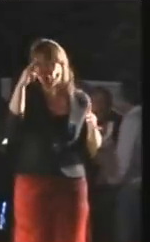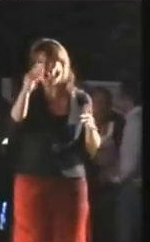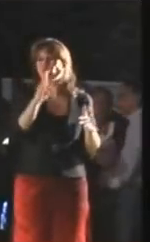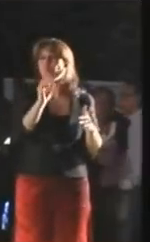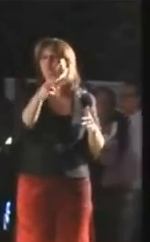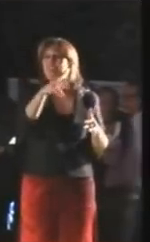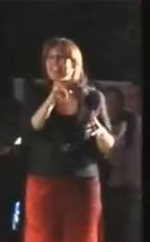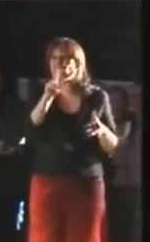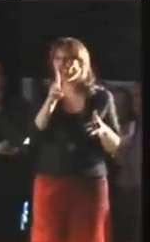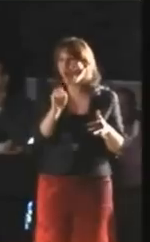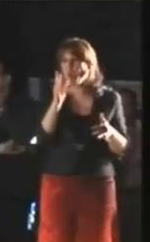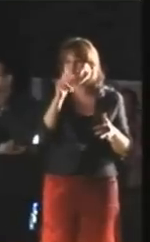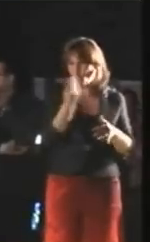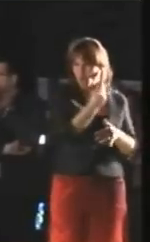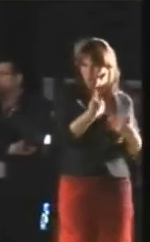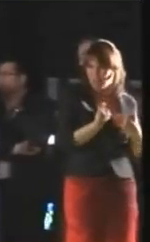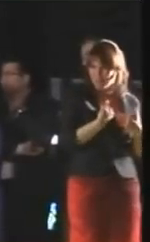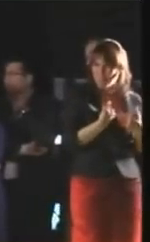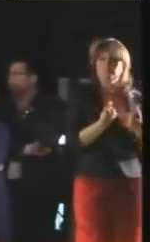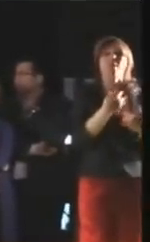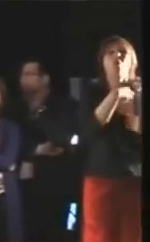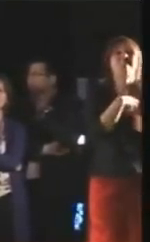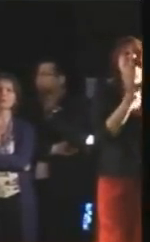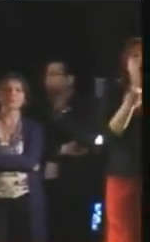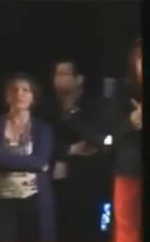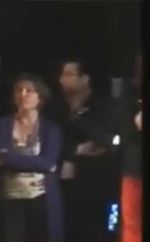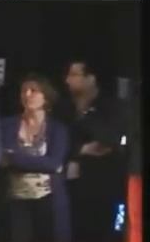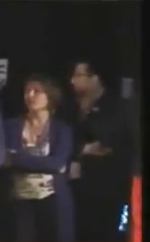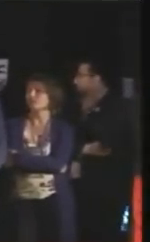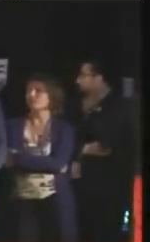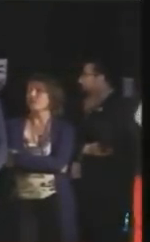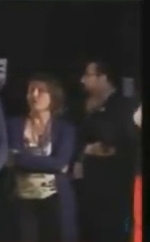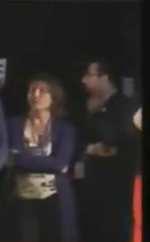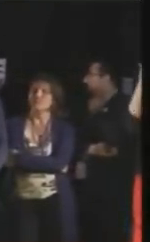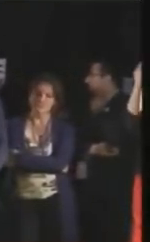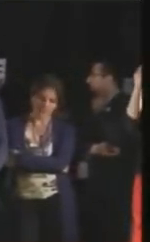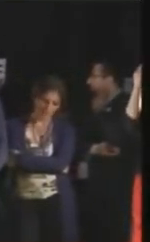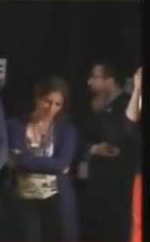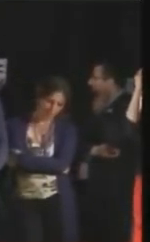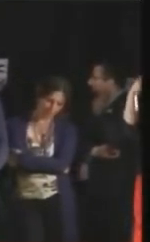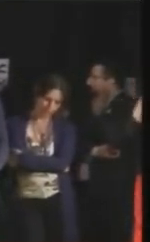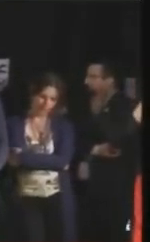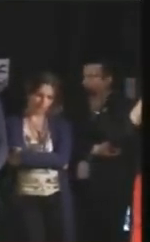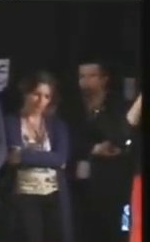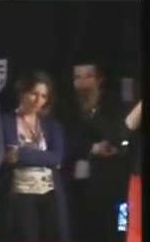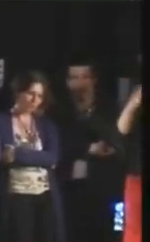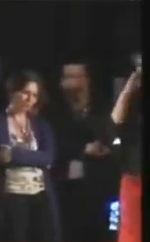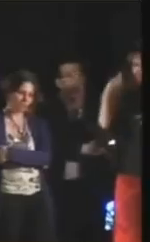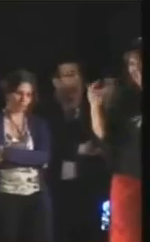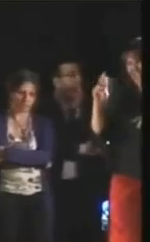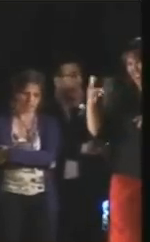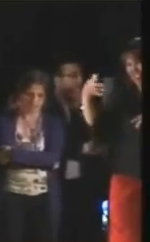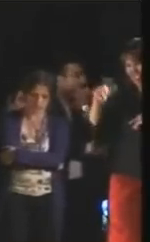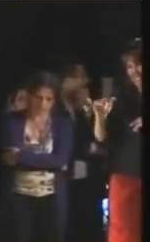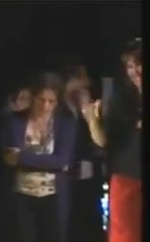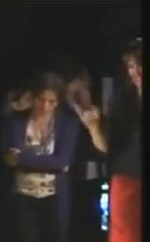era commissario, mi sembra, all'immigrazione, e l'altro di Berlusconi, ministro degli esteri, Frattini. A un convegno gli dicono,